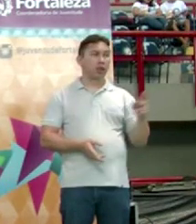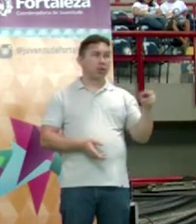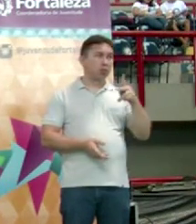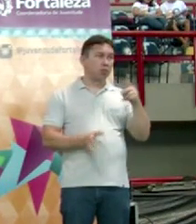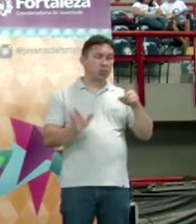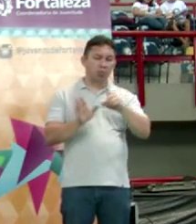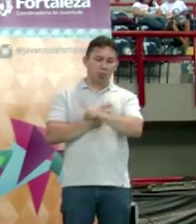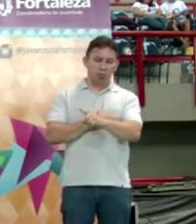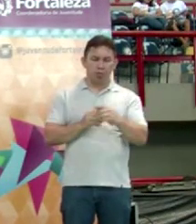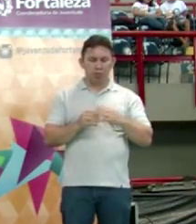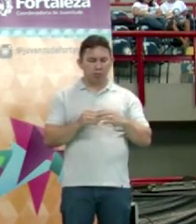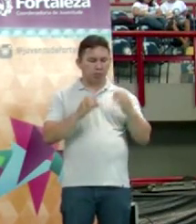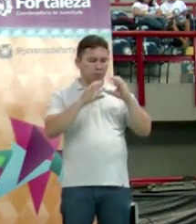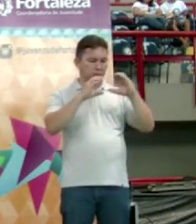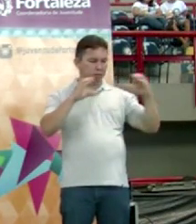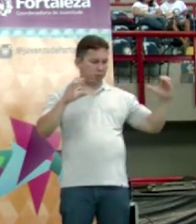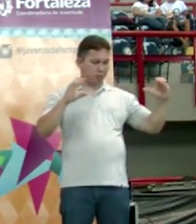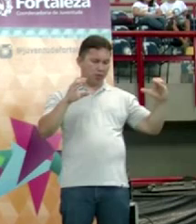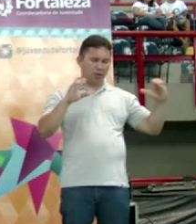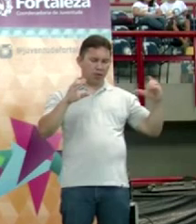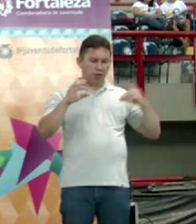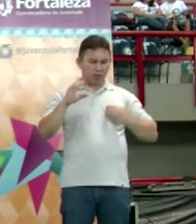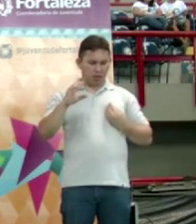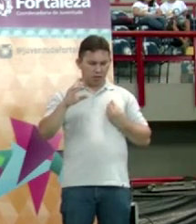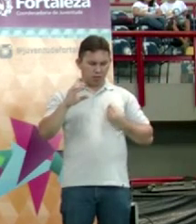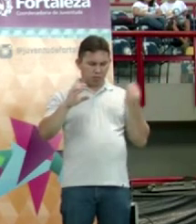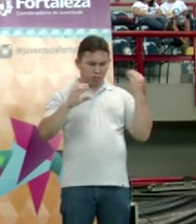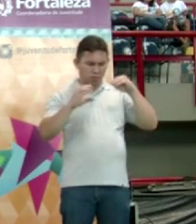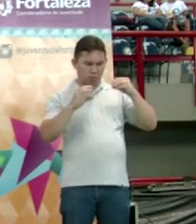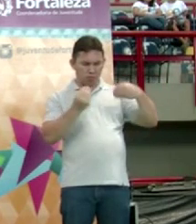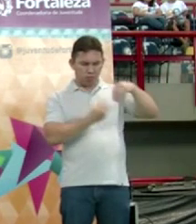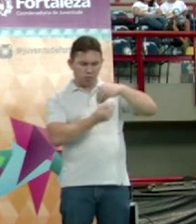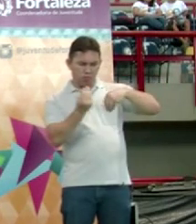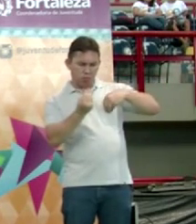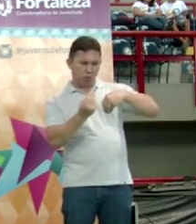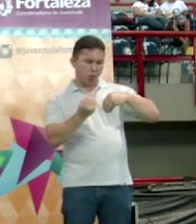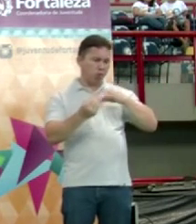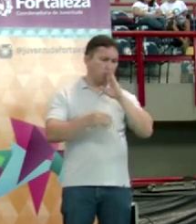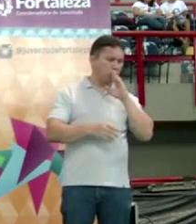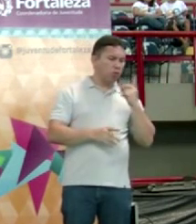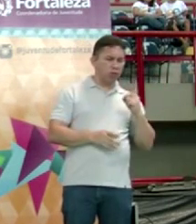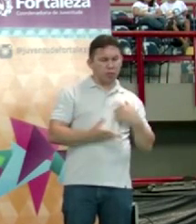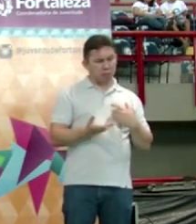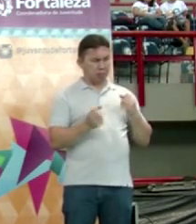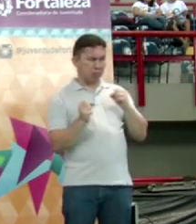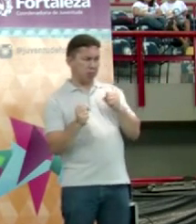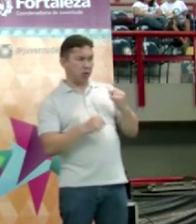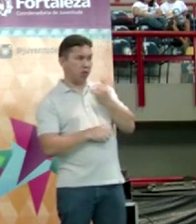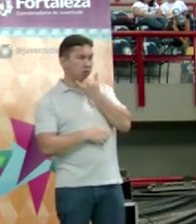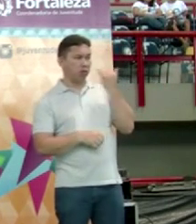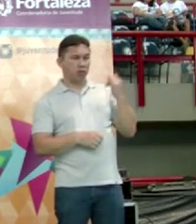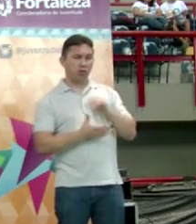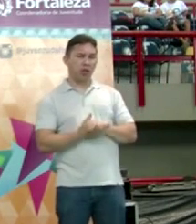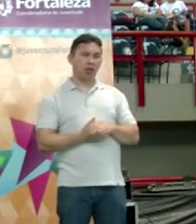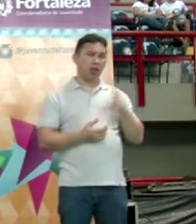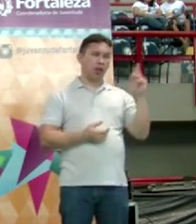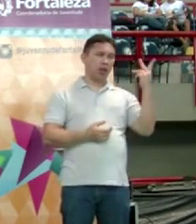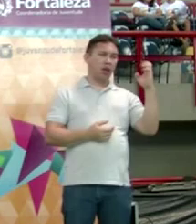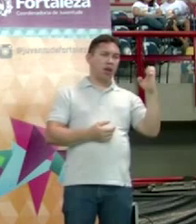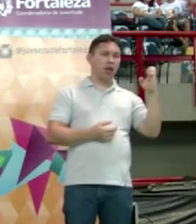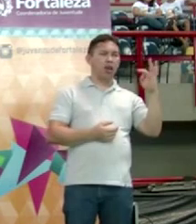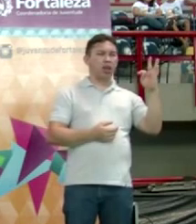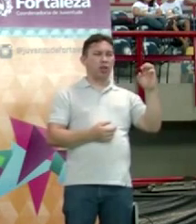Professor, nas cadeias carbônicas saturadas, há heteroátomo? Pode ter ou não. O que é o heteroátomo?